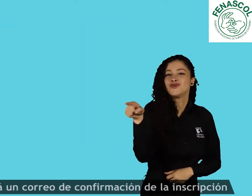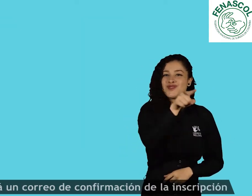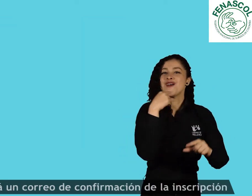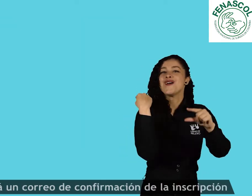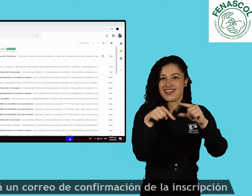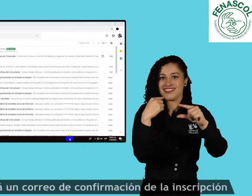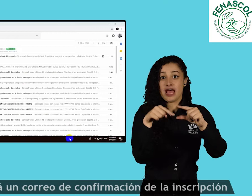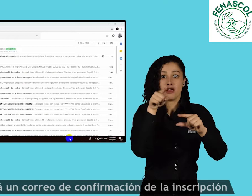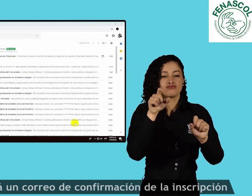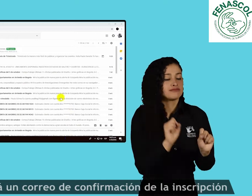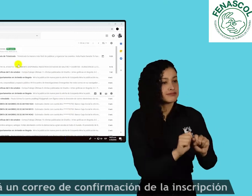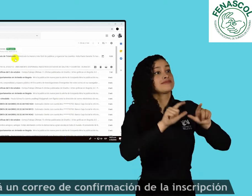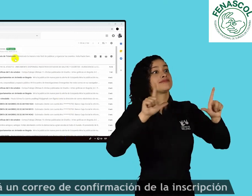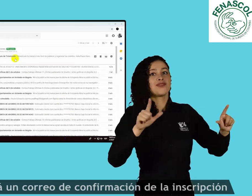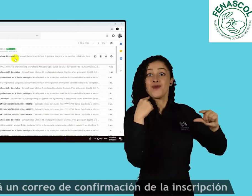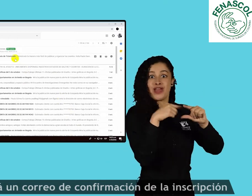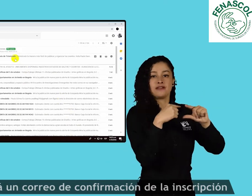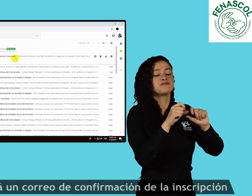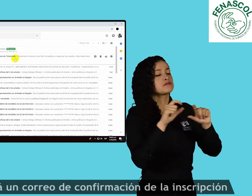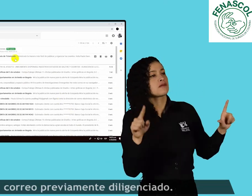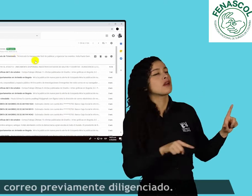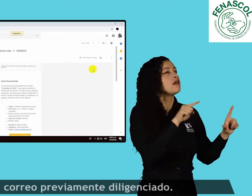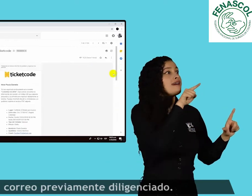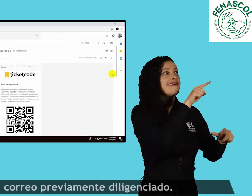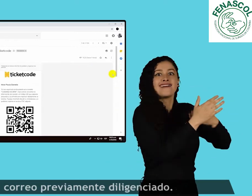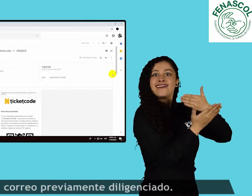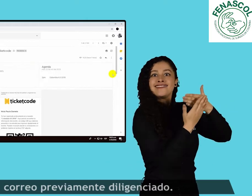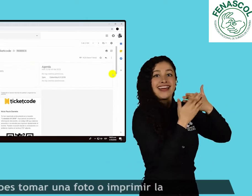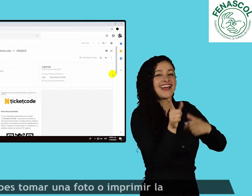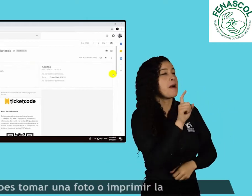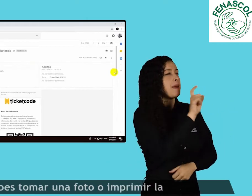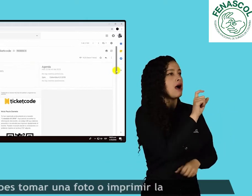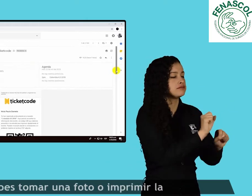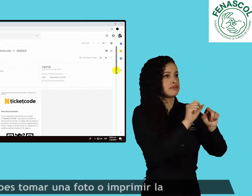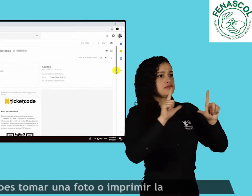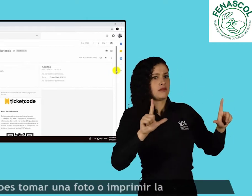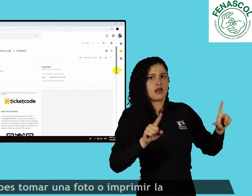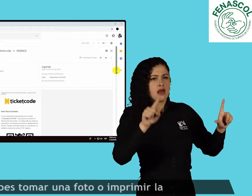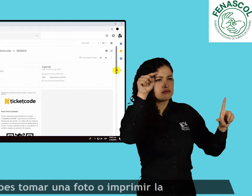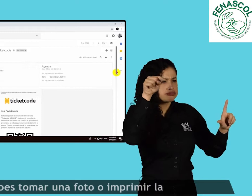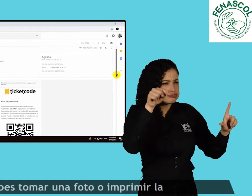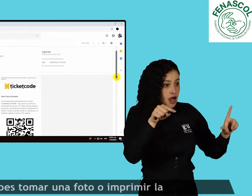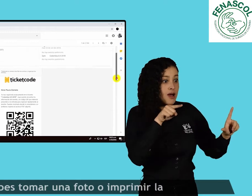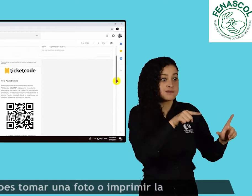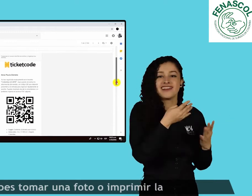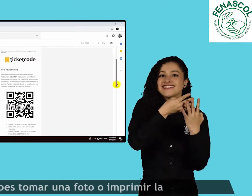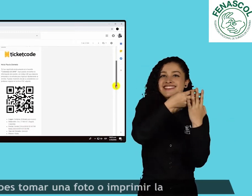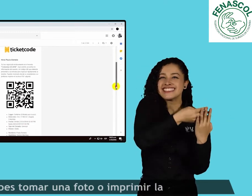También llegará un correo de confirmación de la inscripción a tu correo previamente diligenciado. Debes tomar una foto o imprimir